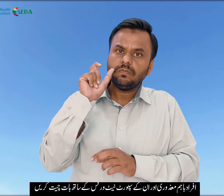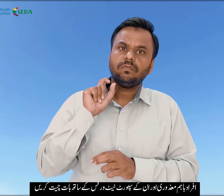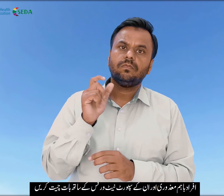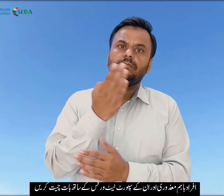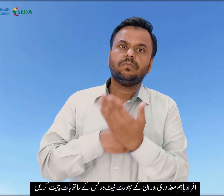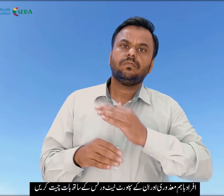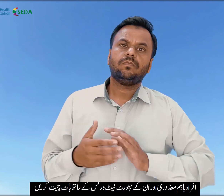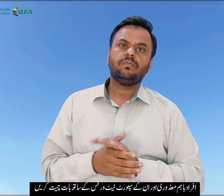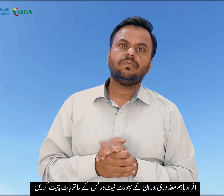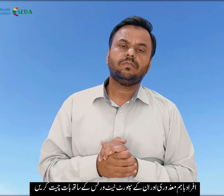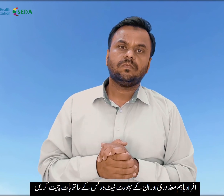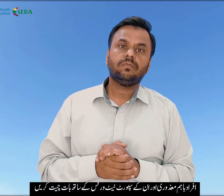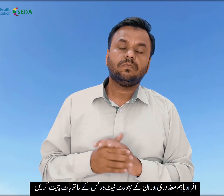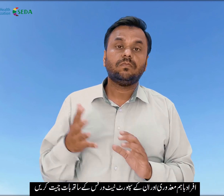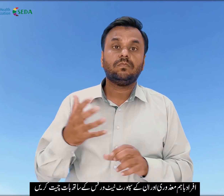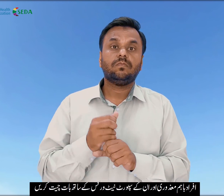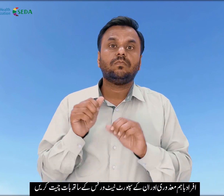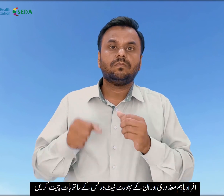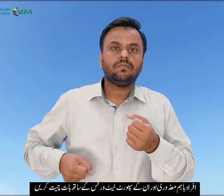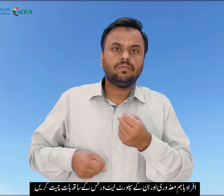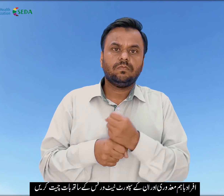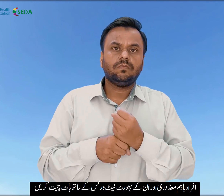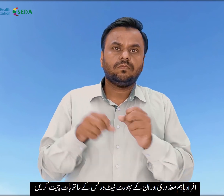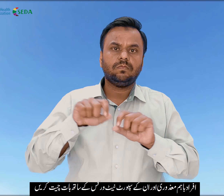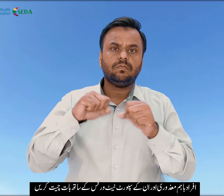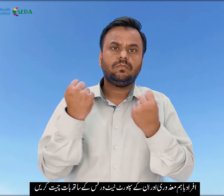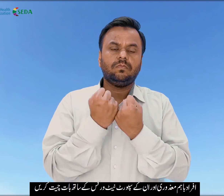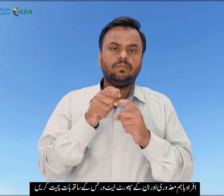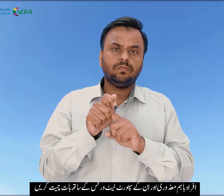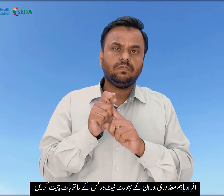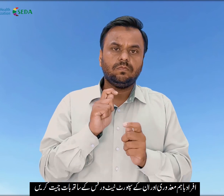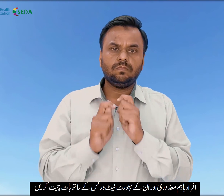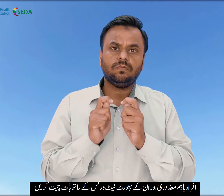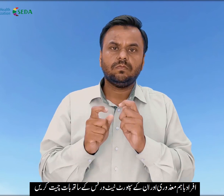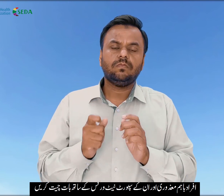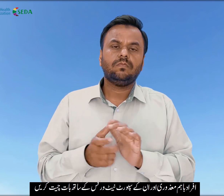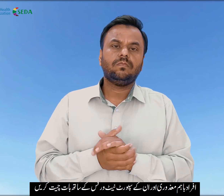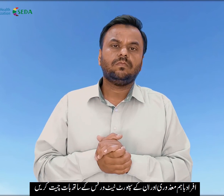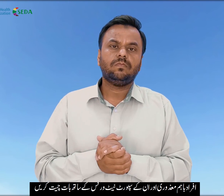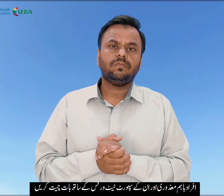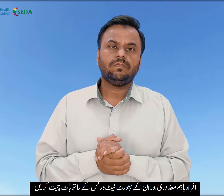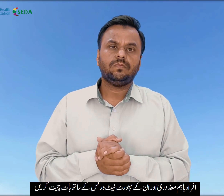افراد باہم معذوری اور ان کے سپورٹ نیٹ ورکس کے ساتھ بات چیت کریں۔